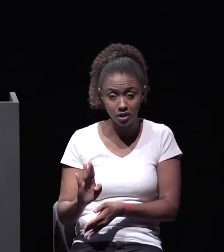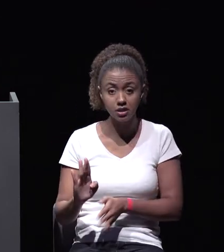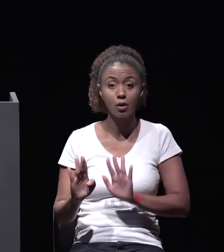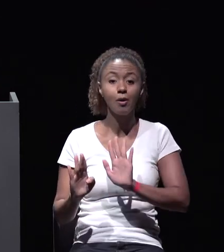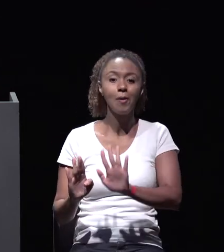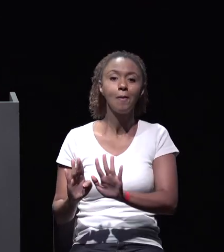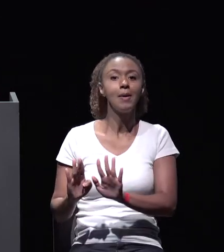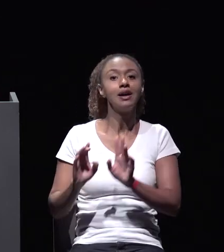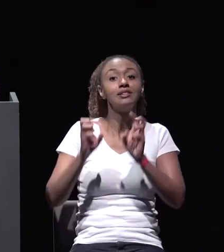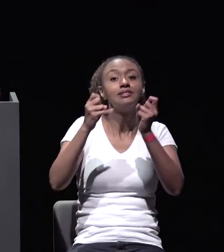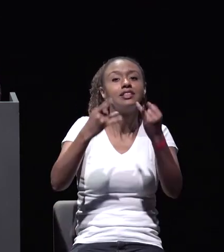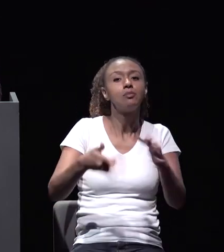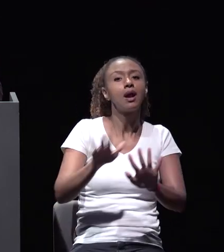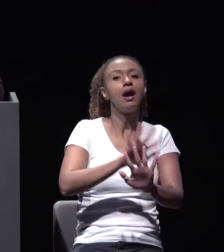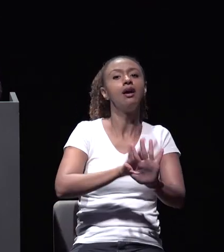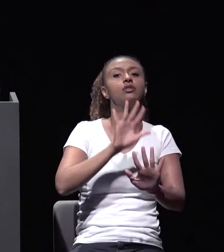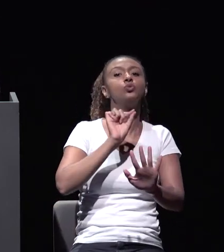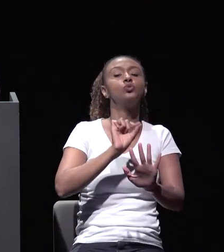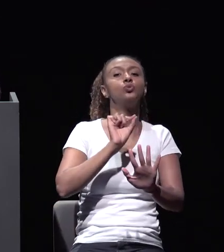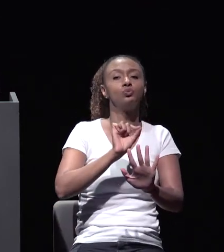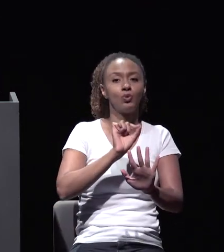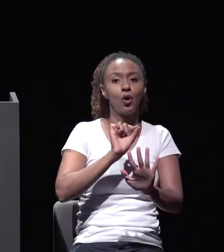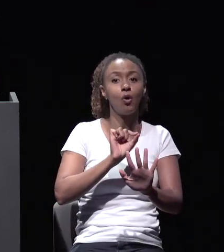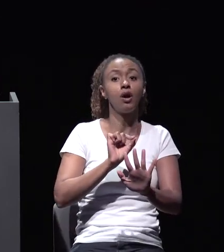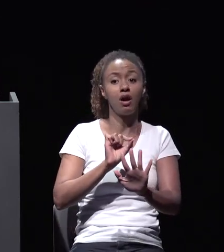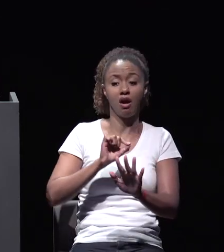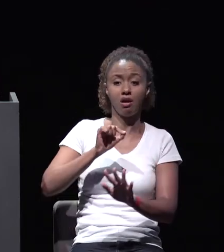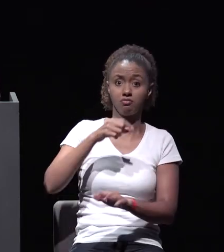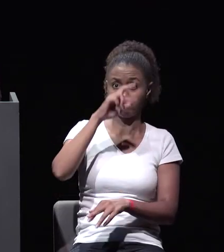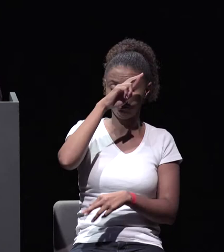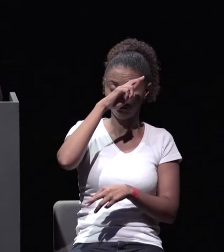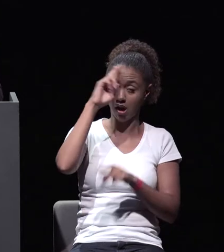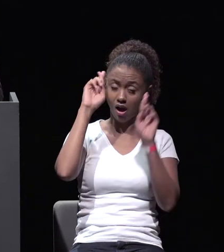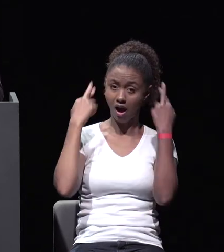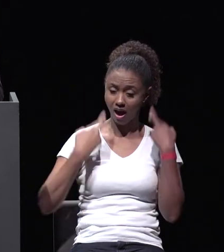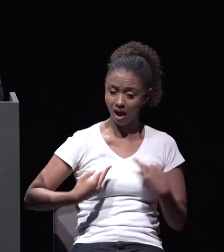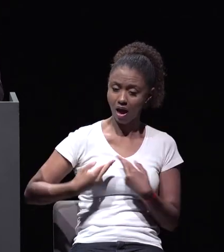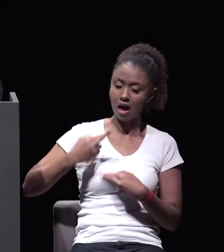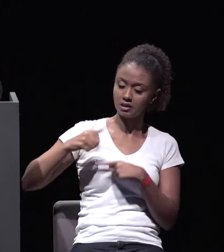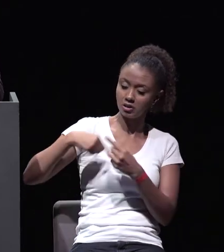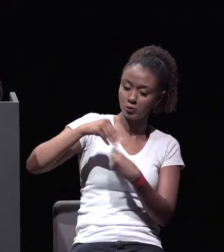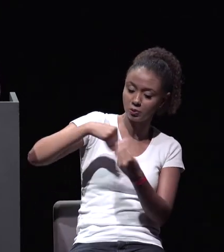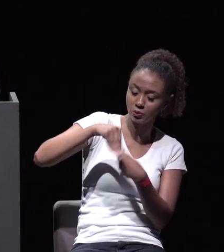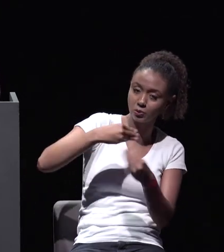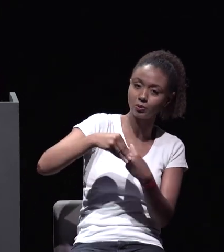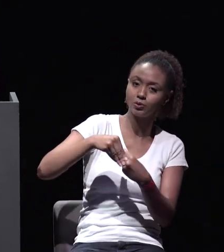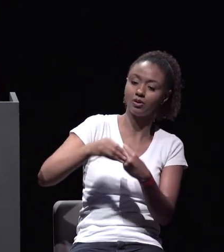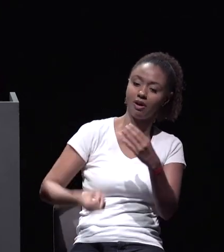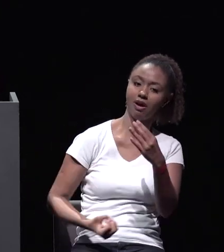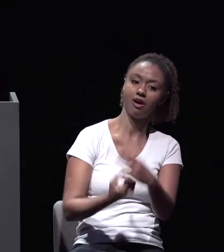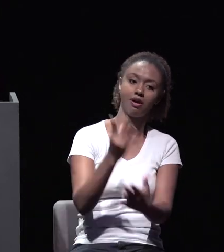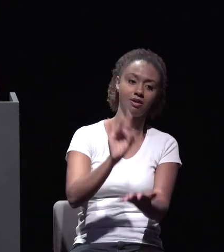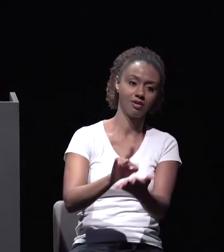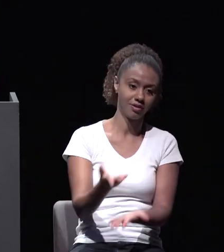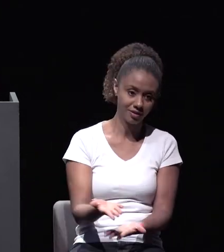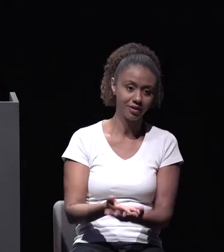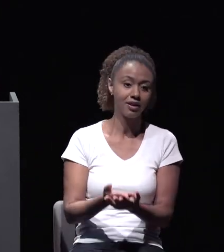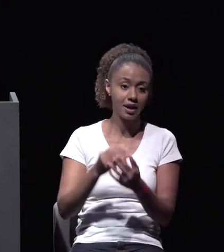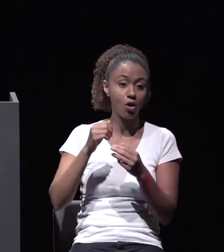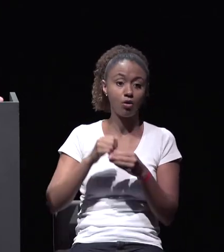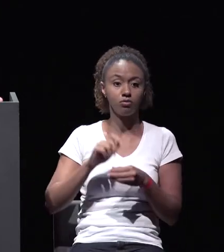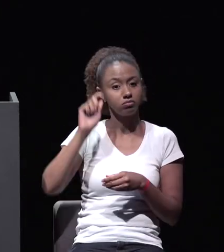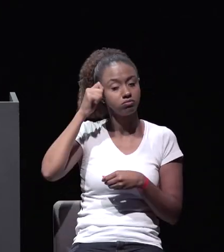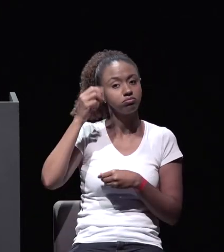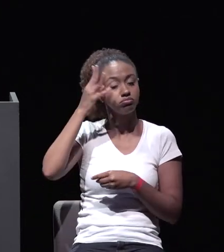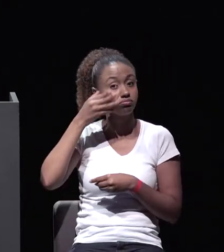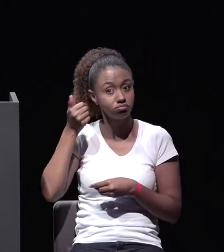é o caminho não é dada essa estabilidade que dela nasce uma certa originalidade esse é o discurso então nós vamos ver